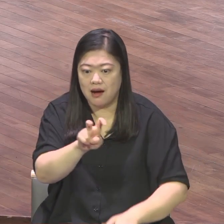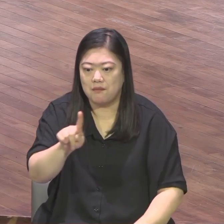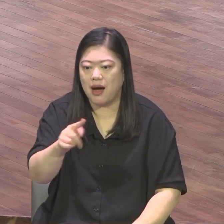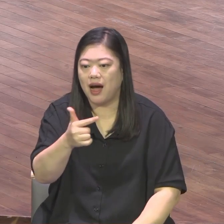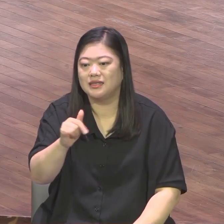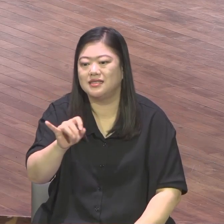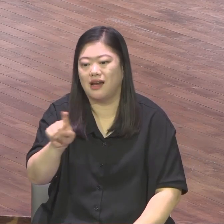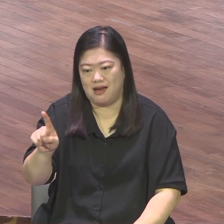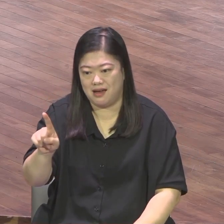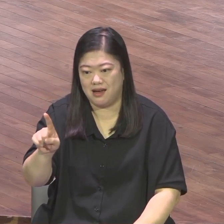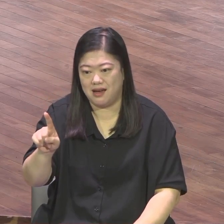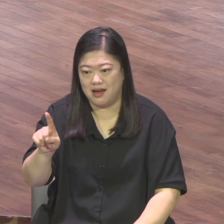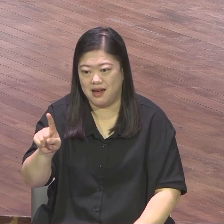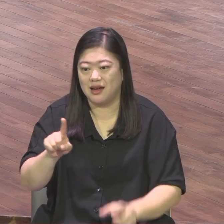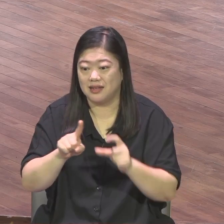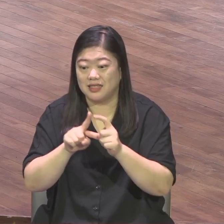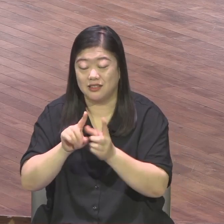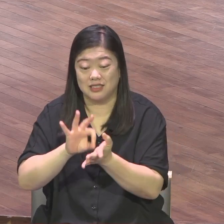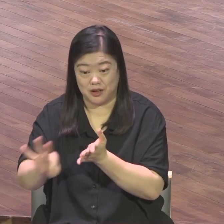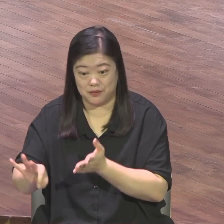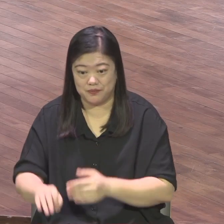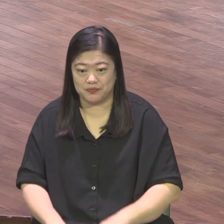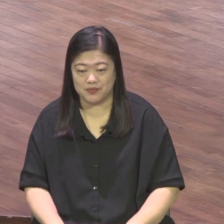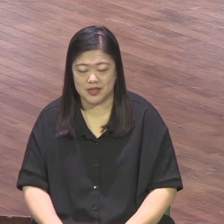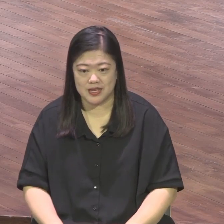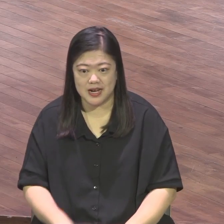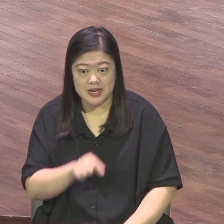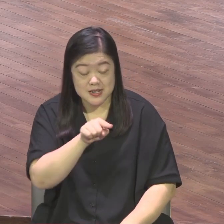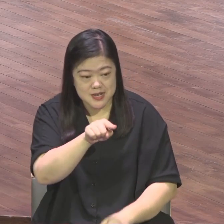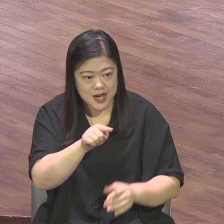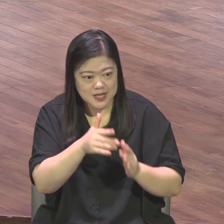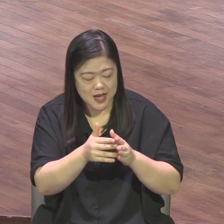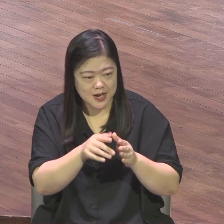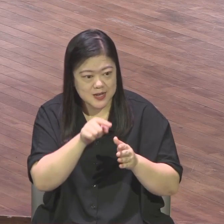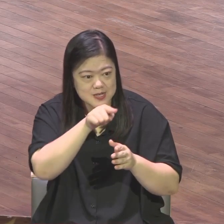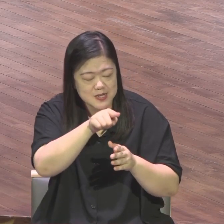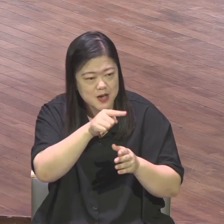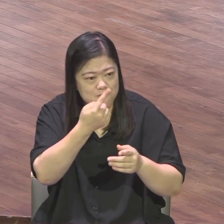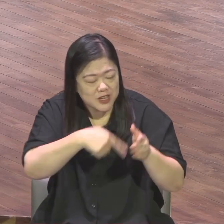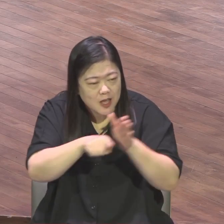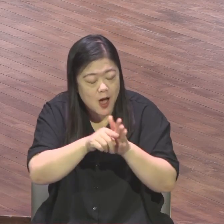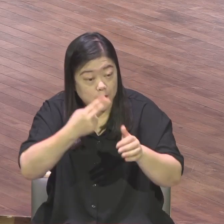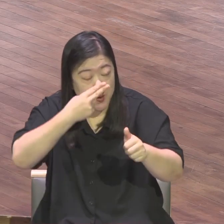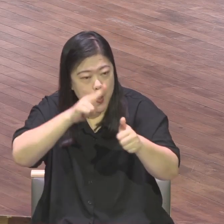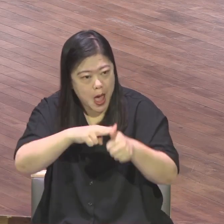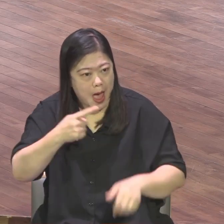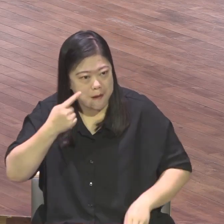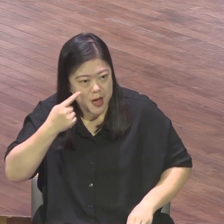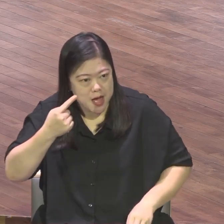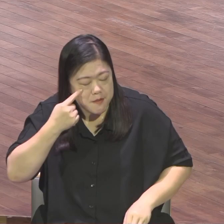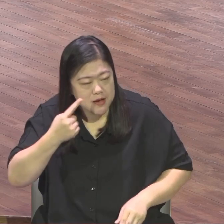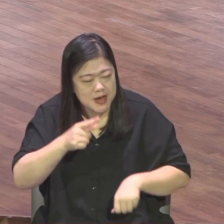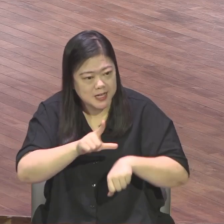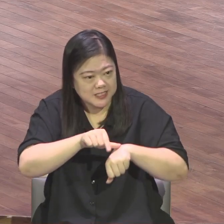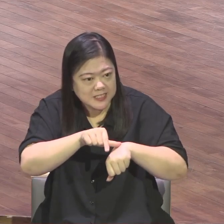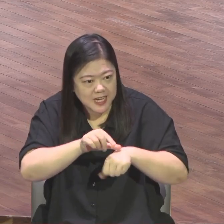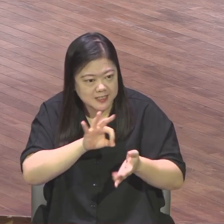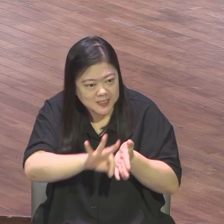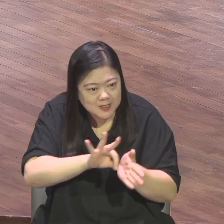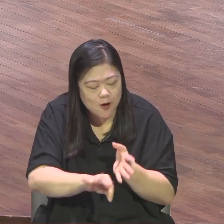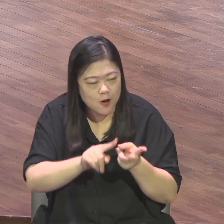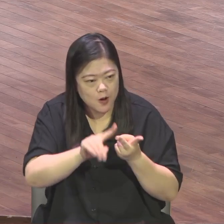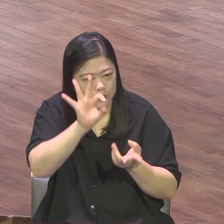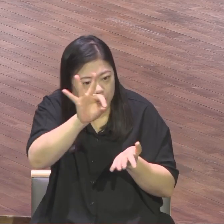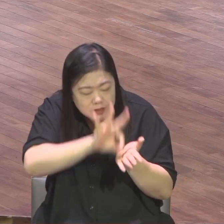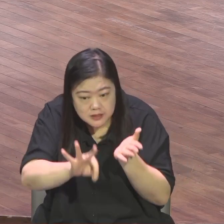대해서 돈이나 시간을 뭐요 막 투자하고 그냥 뭐요 뭐 아까워지 않지요. 막 이 매니아니까 막 아까워서 그 분야에 막